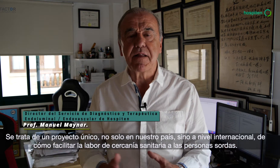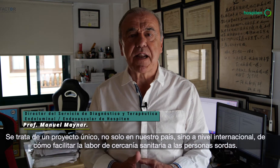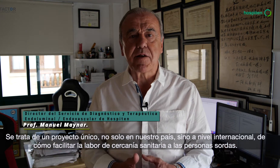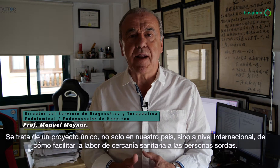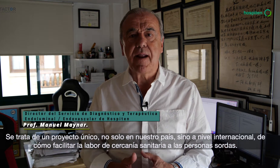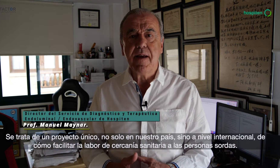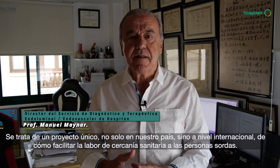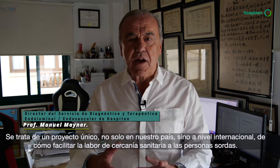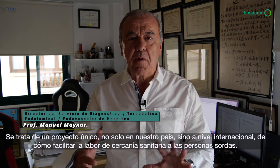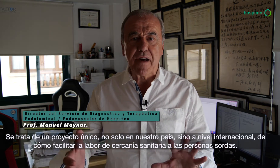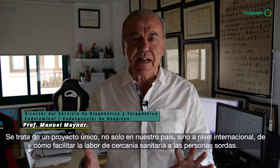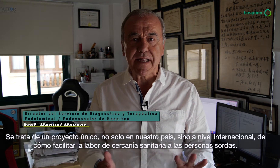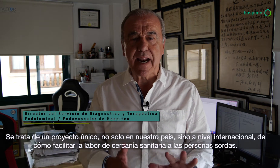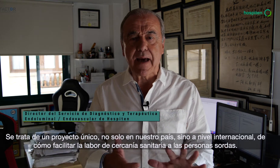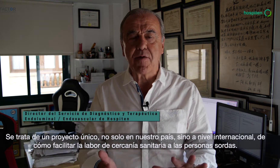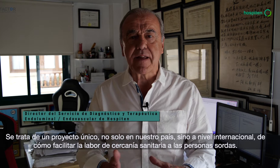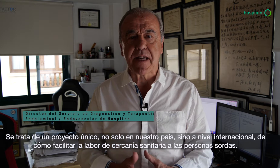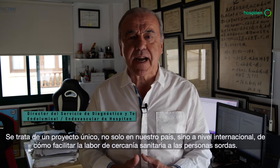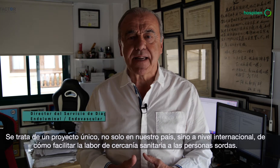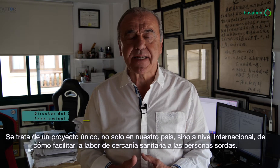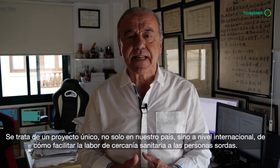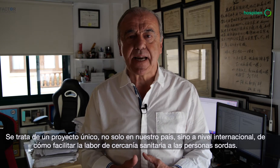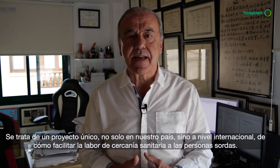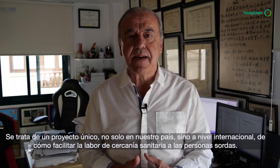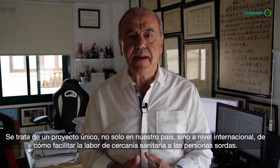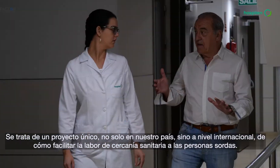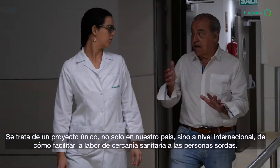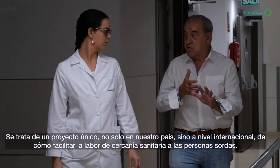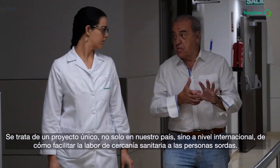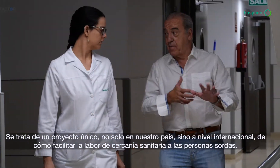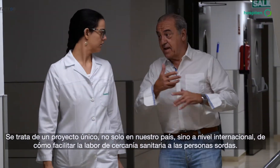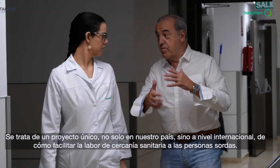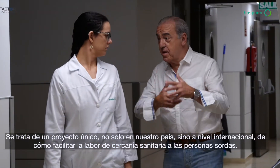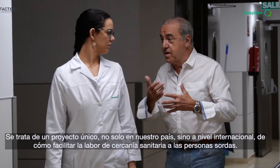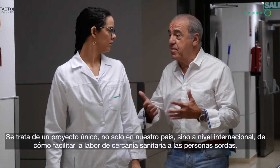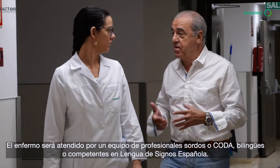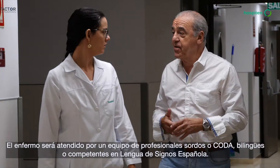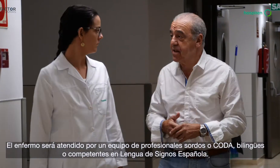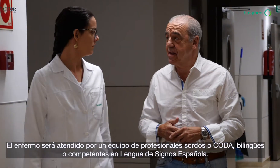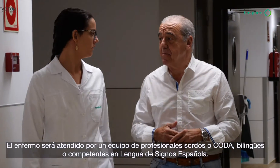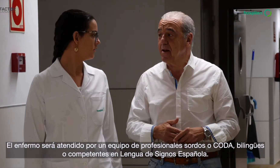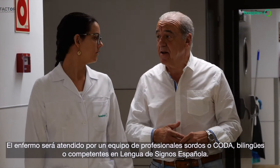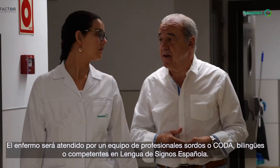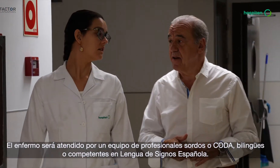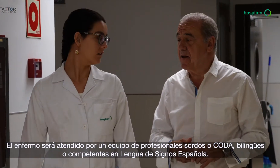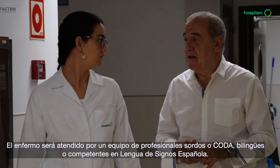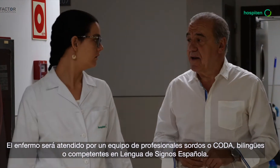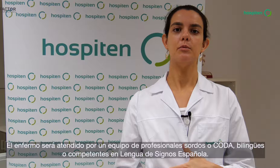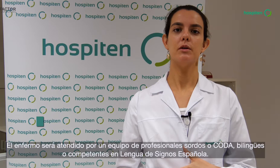internacional, de cómo facilitar la labor de acercaría sanitaria a las personas sordas. El enfermo será atendido por un equipo de